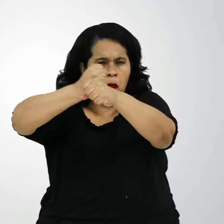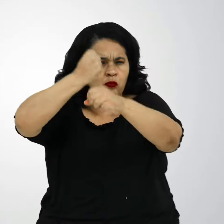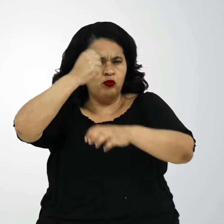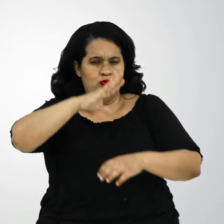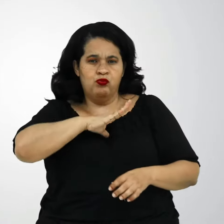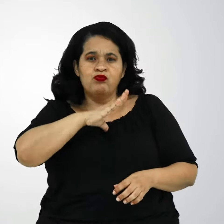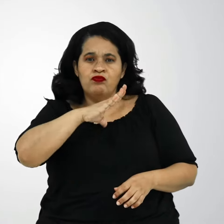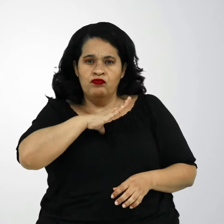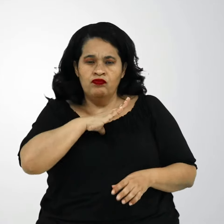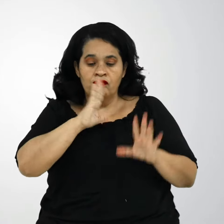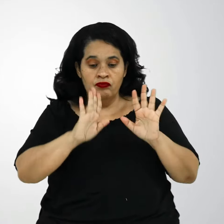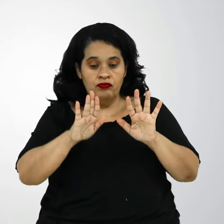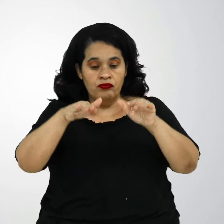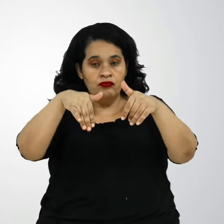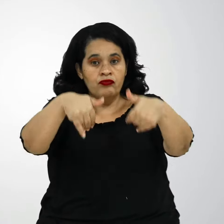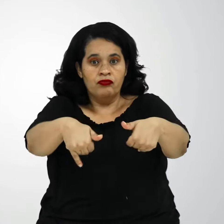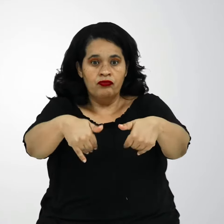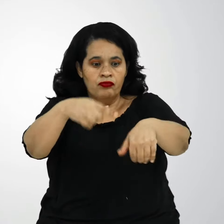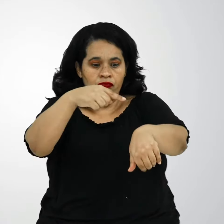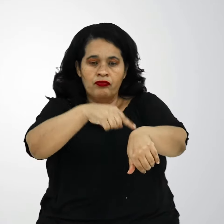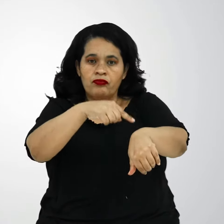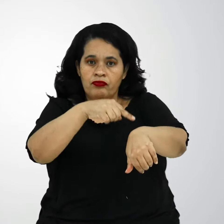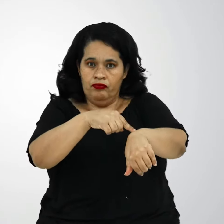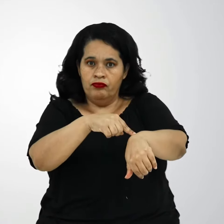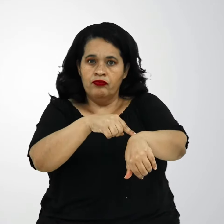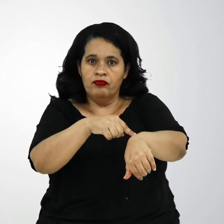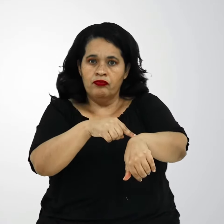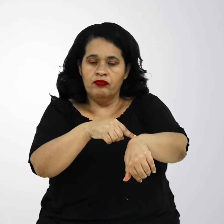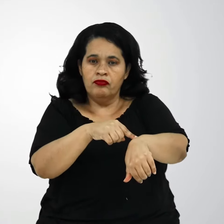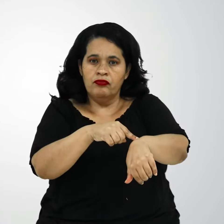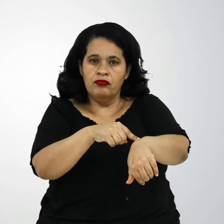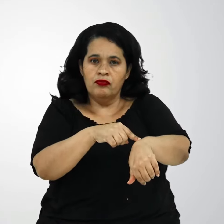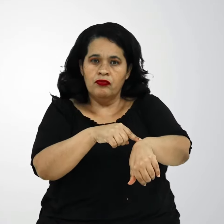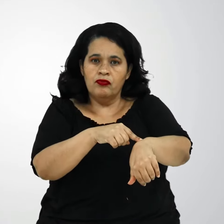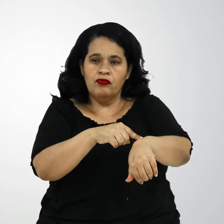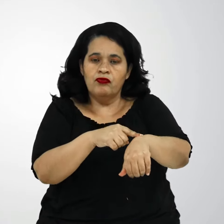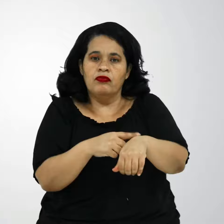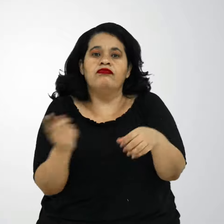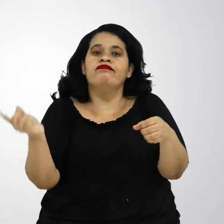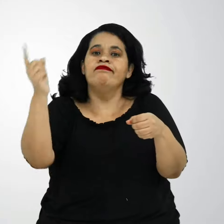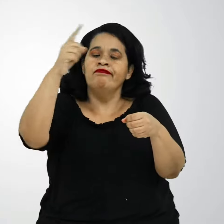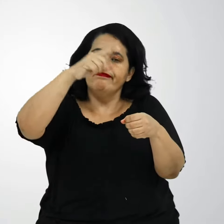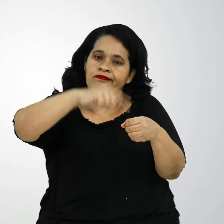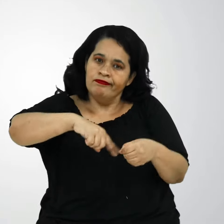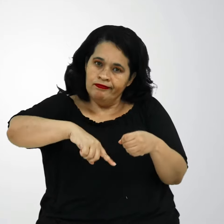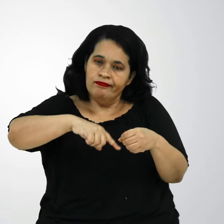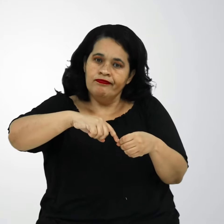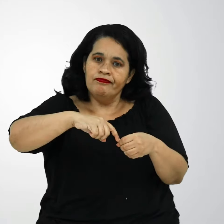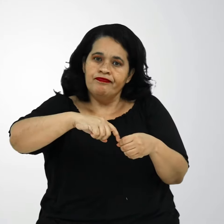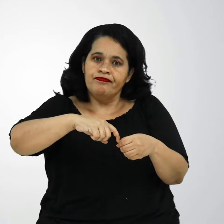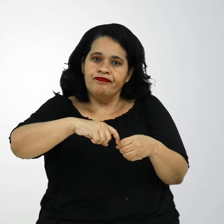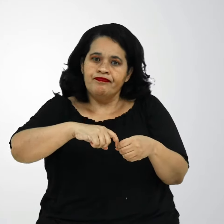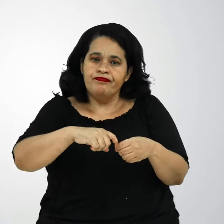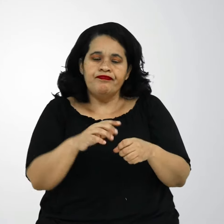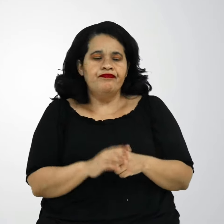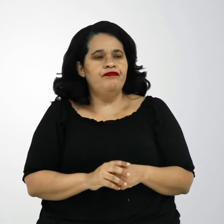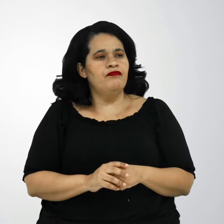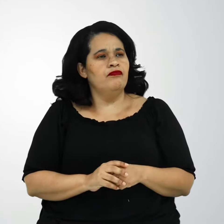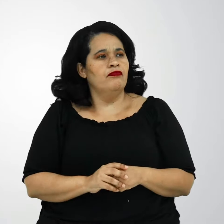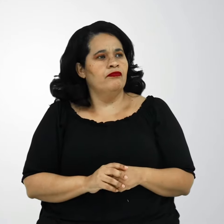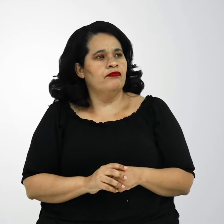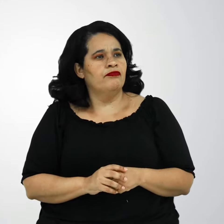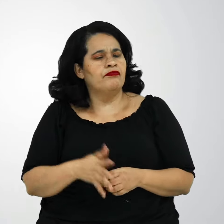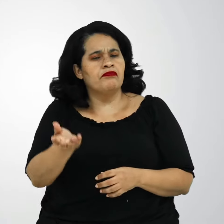mas no final desse período eu vou trazer vocês de volta. E aí o texto diz lá, bem sei os pensamentos que tenho a vosso respeito, o